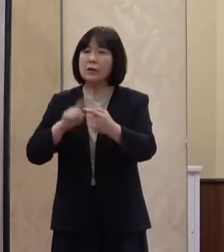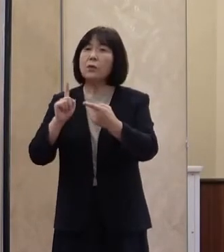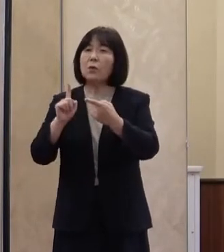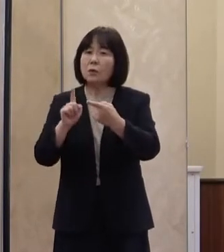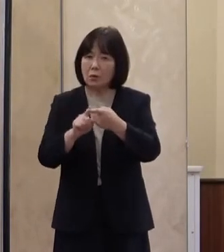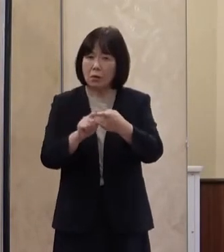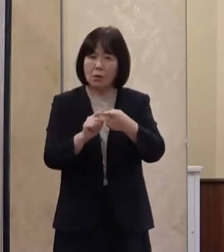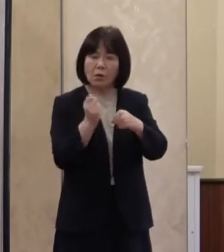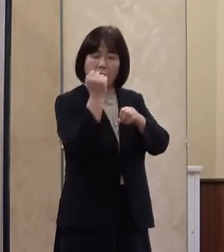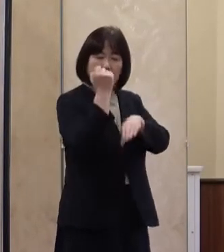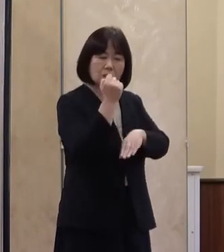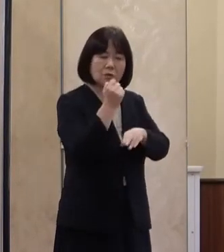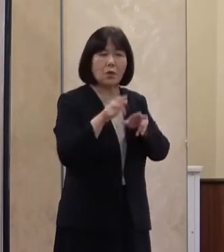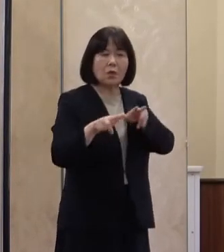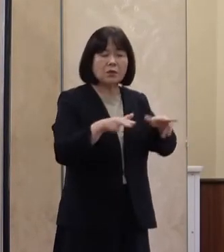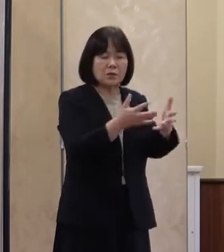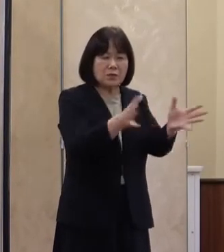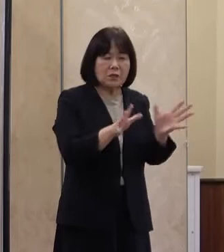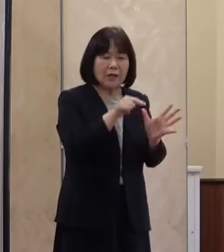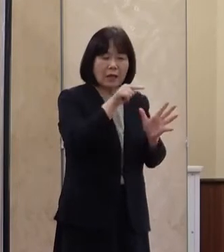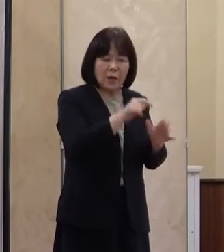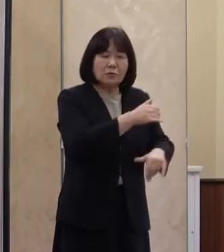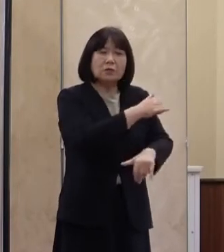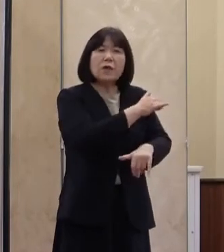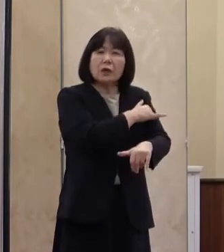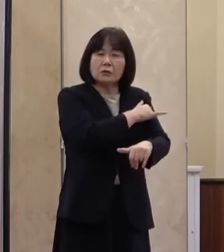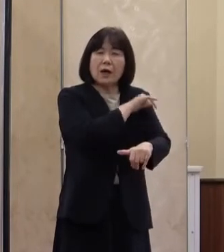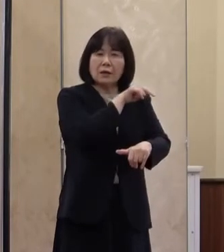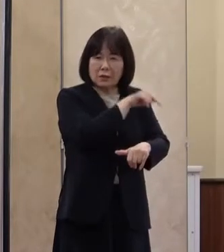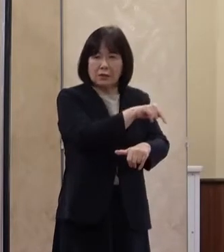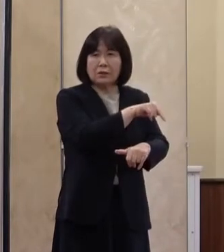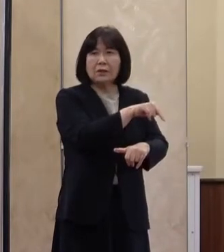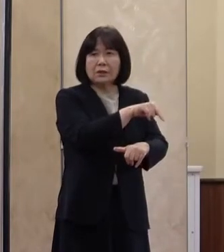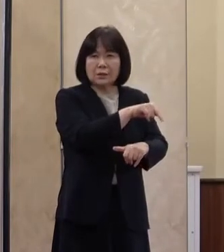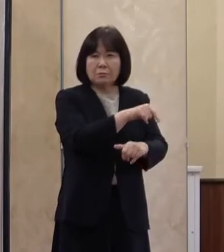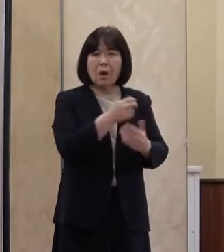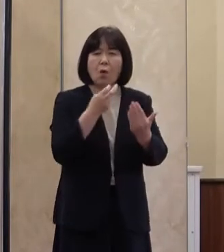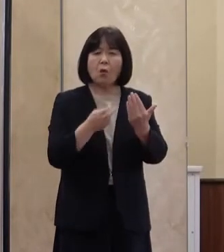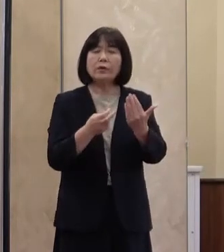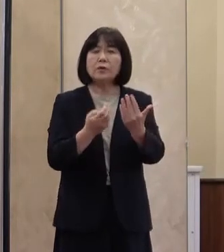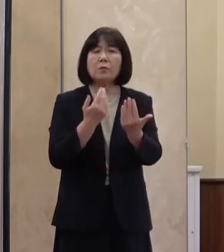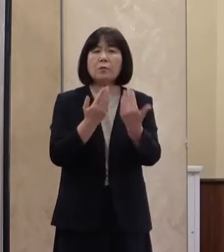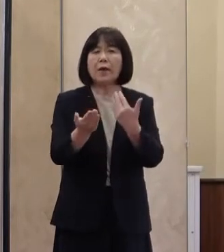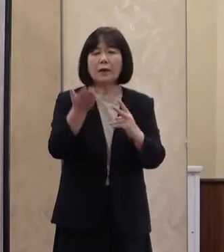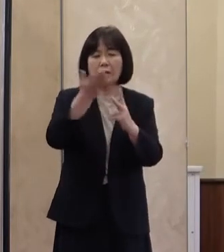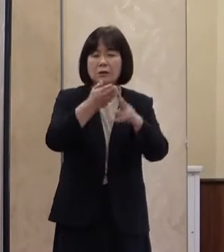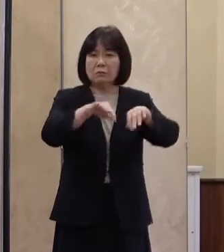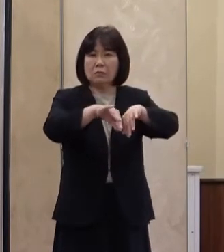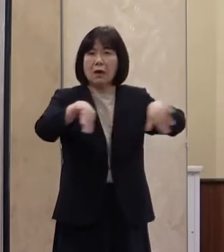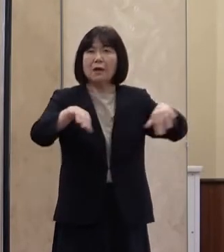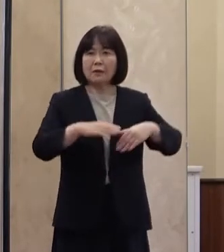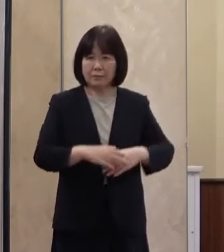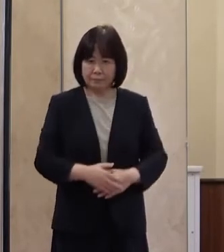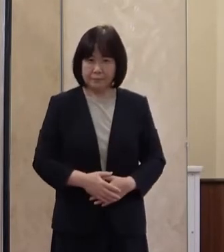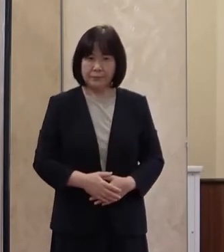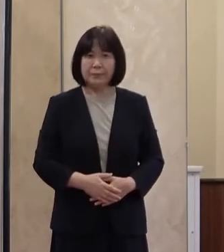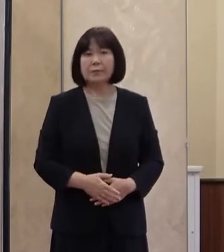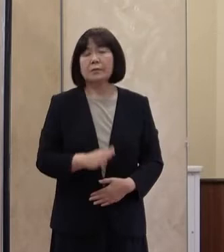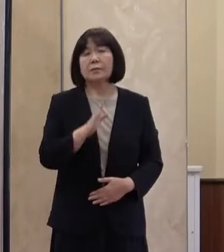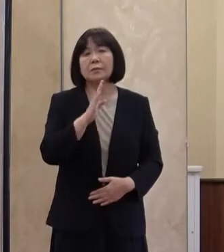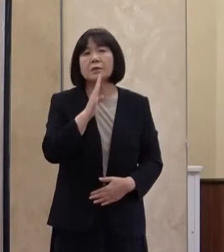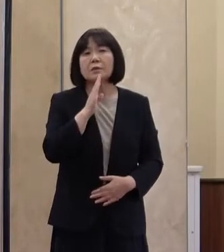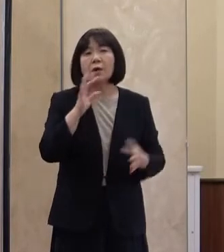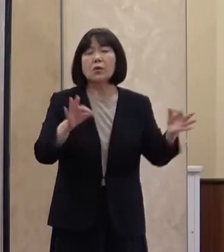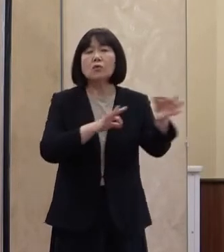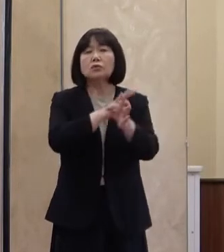それぞれ基礎自治でやる役割というのが、これはもうまあ、法律上も明確に分かれているし、実際の